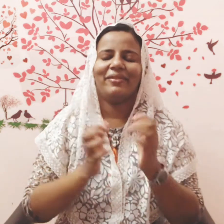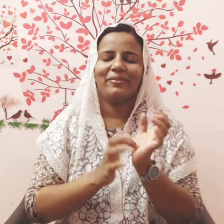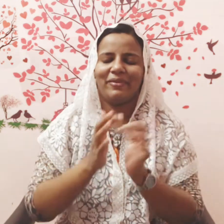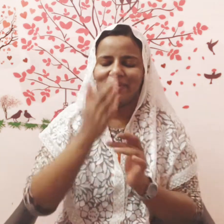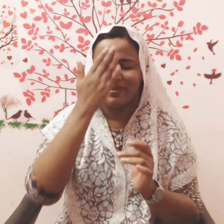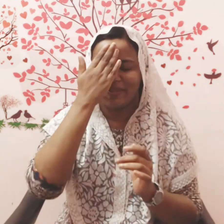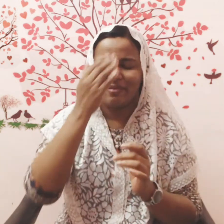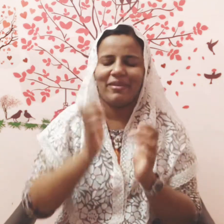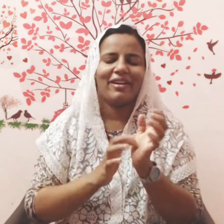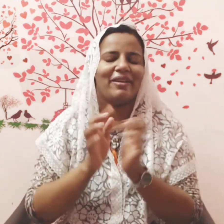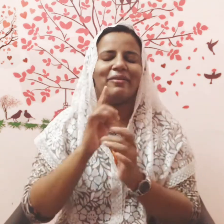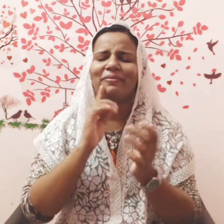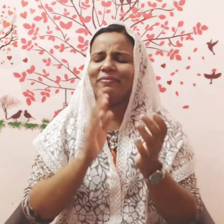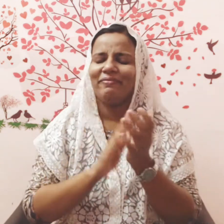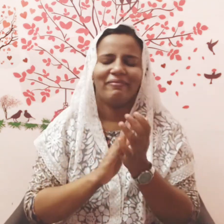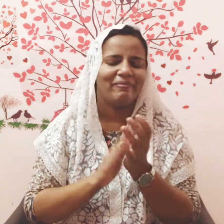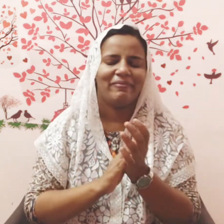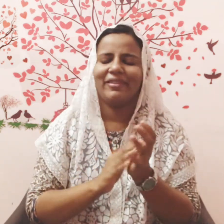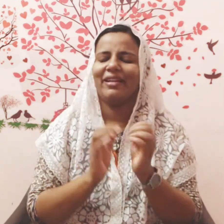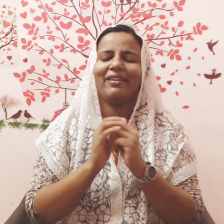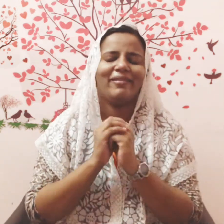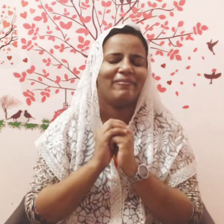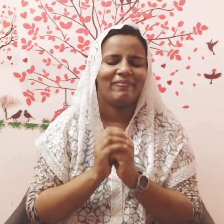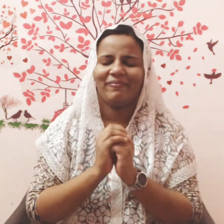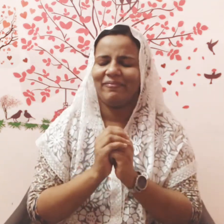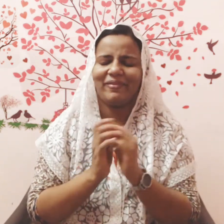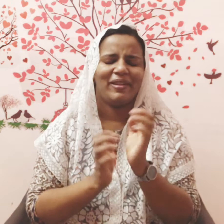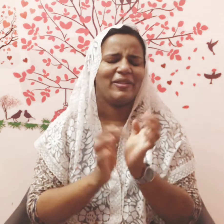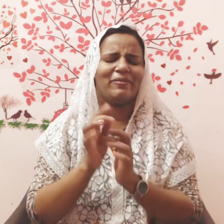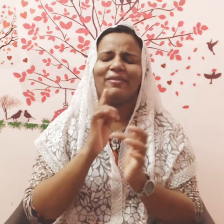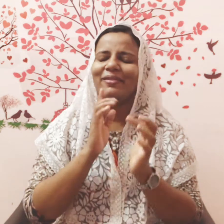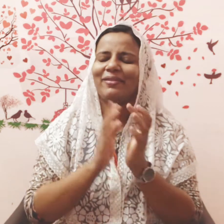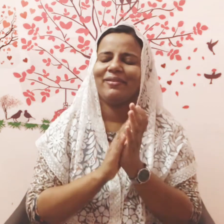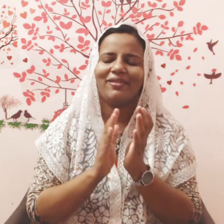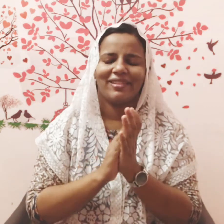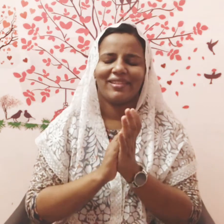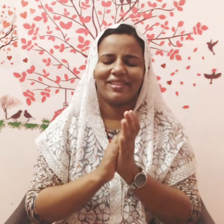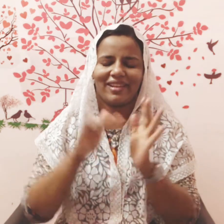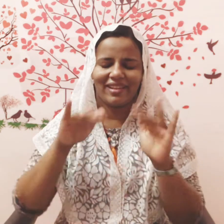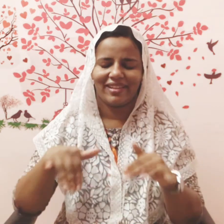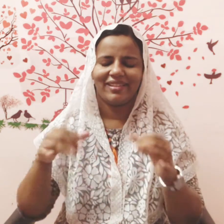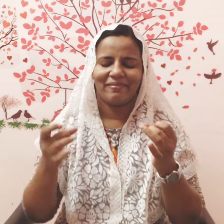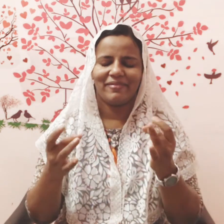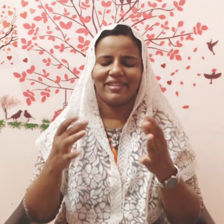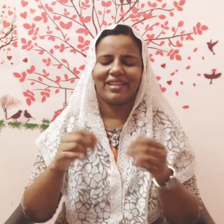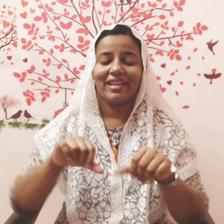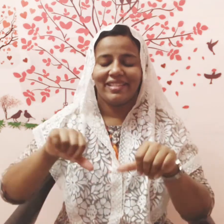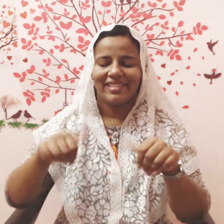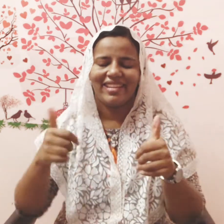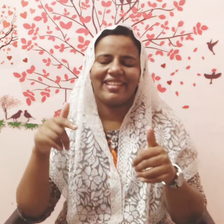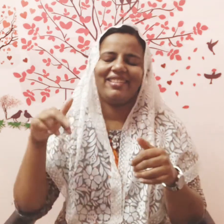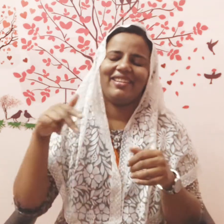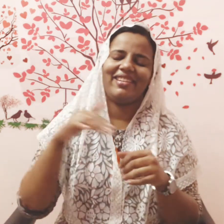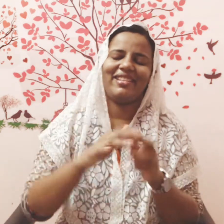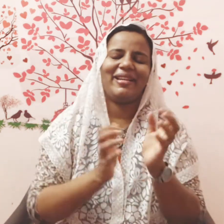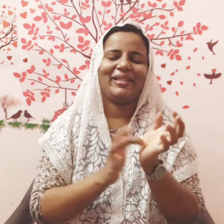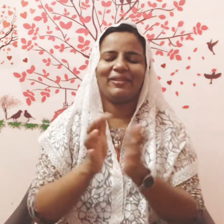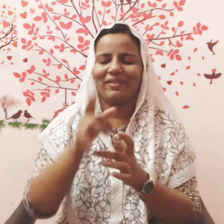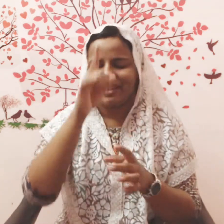നന്ദിയോടെ സ്തോത്രം. അപ്പാ, ഞങ്ങളങ്ങയെ വാഴ്ത്തുന്നു. അപ്പാ, ഞങ്ങളങ്ങയെ ആരാധിക്കുന്നു. അപ്പം ഞങ്ങളങ്ങയെ സ്തുതിക്കുന്ന കർത്താവെ, ഈ പകൽക്കാലം ജയകരമായി നടത്തുന്ന